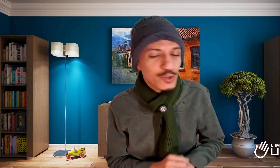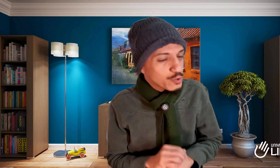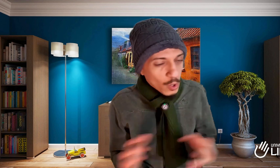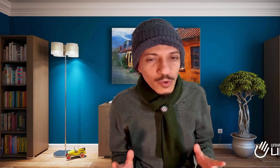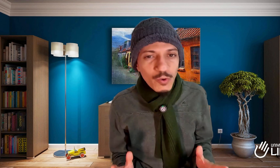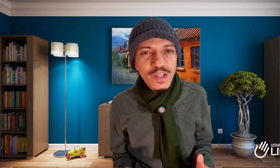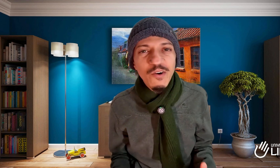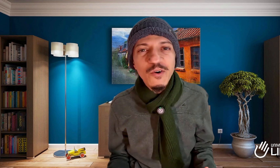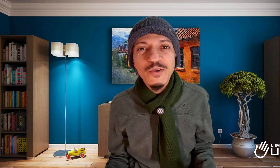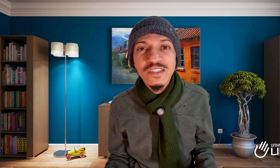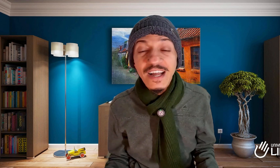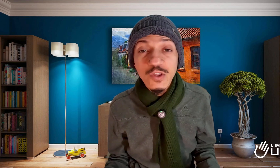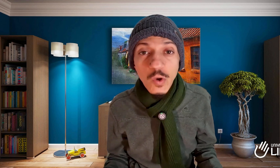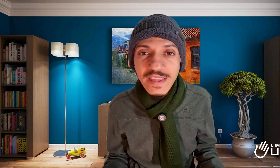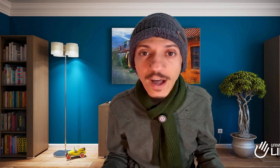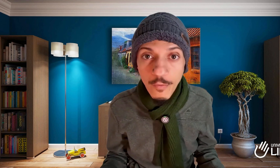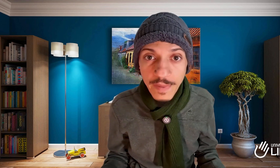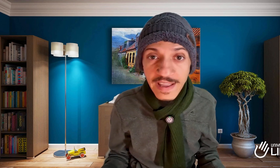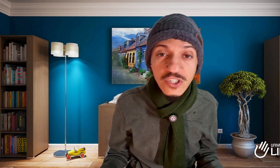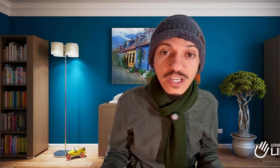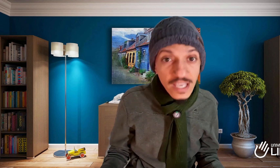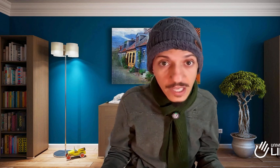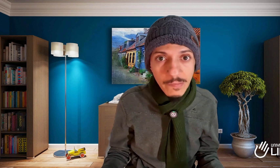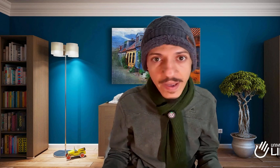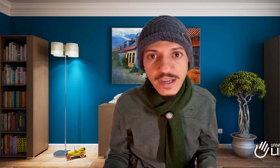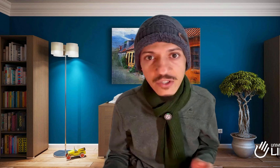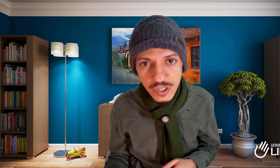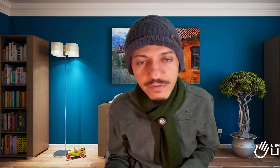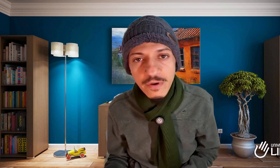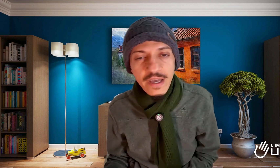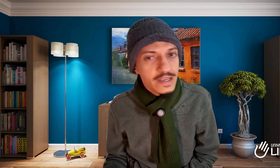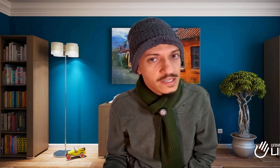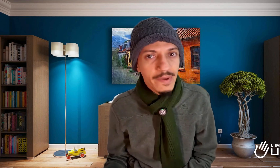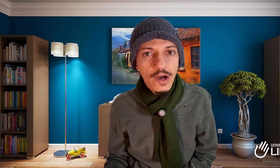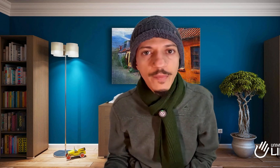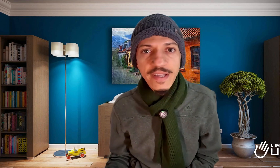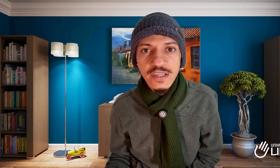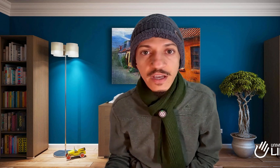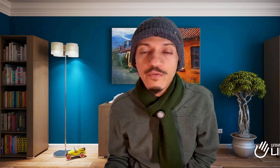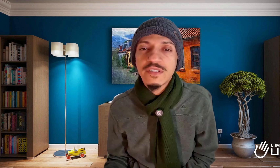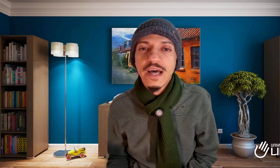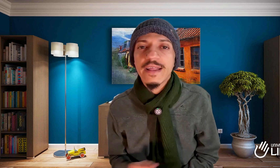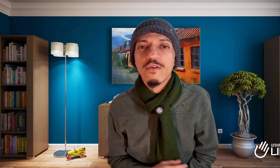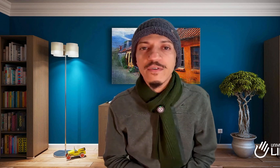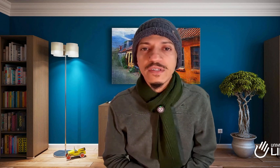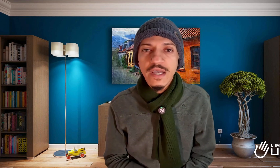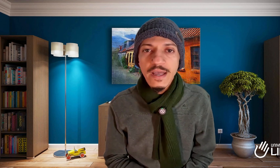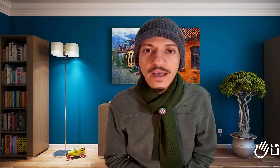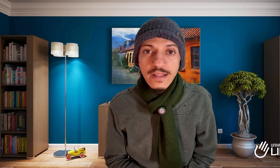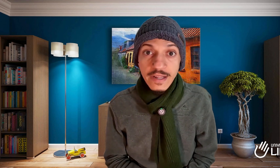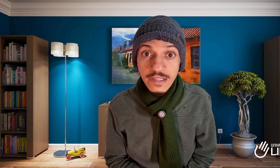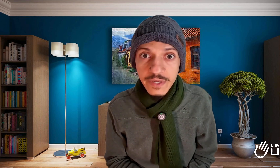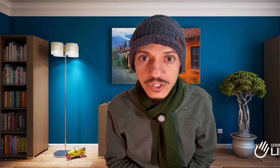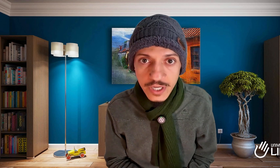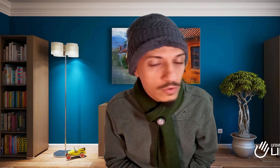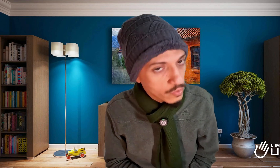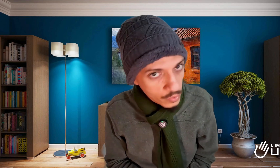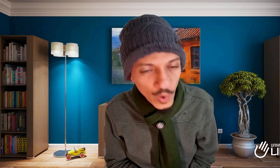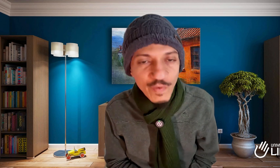todo o conteúdo está totalmente imperdível. E semanalmente eu vou estar aqui com você, transmitindo um novo